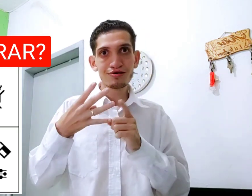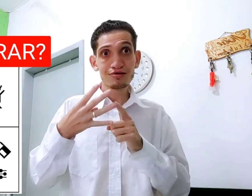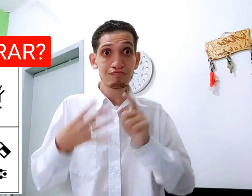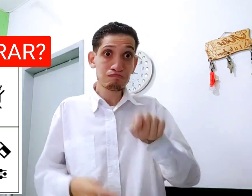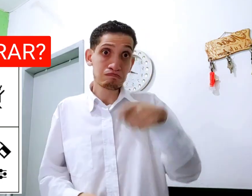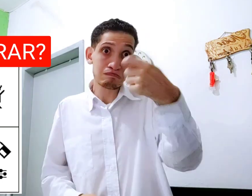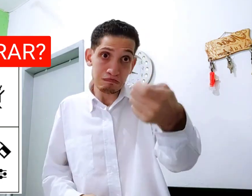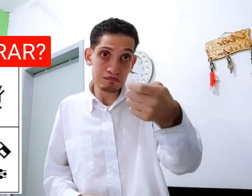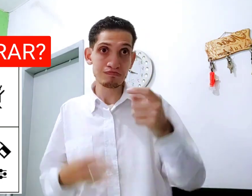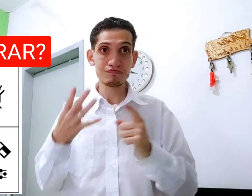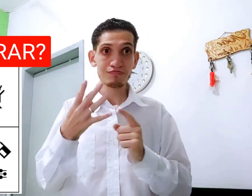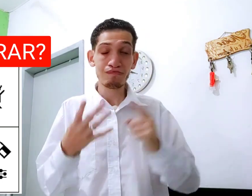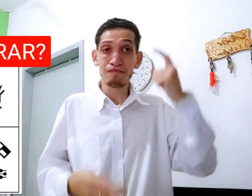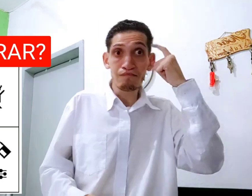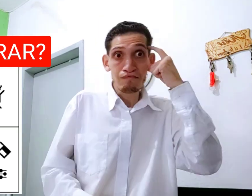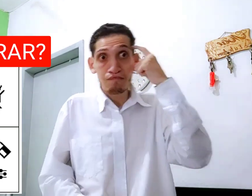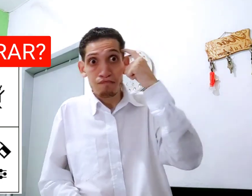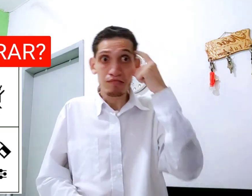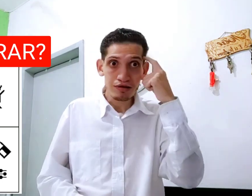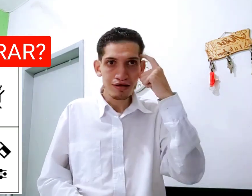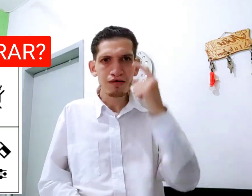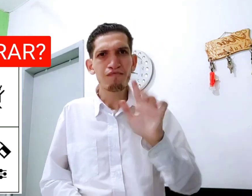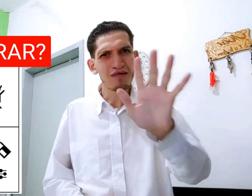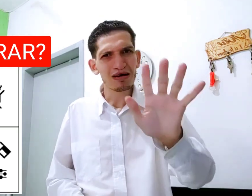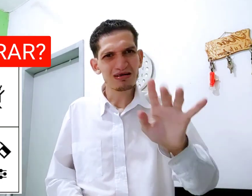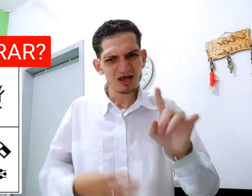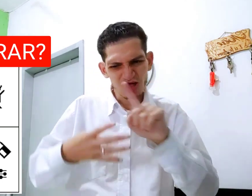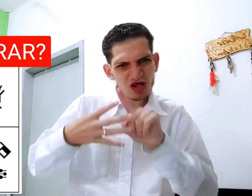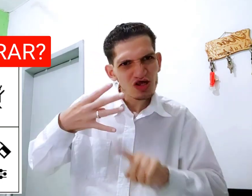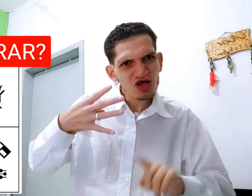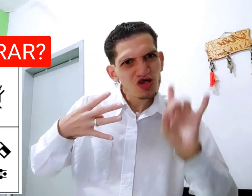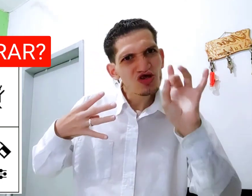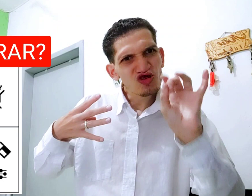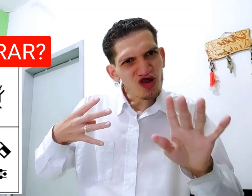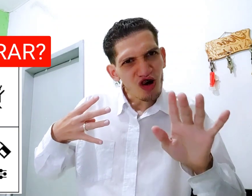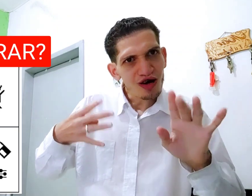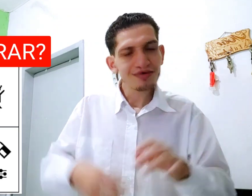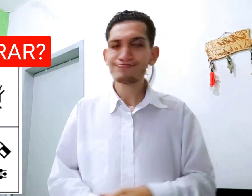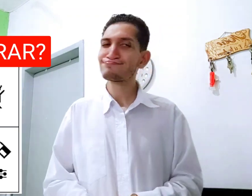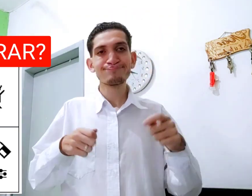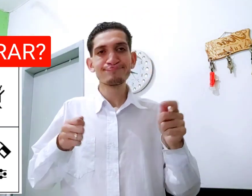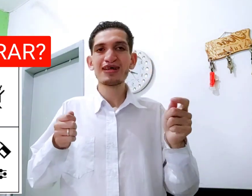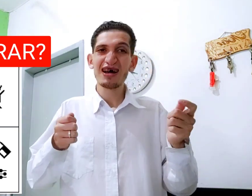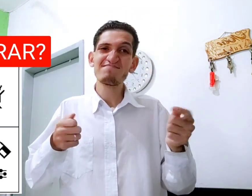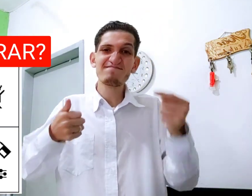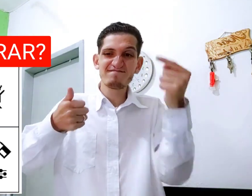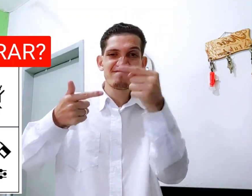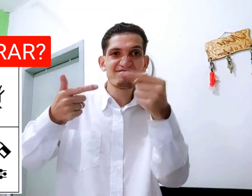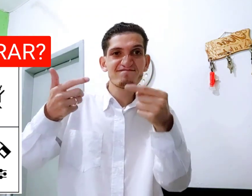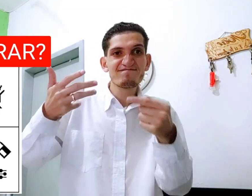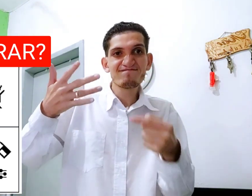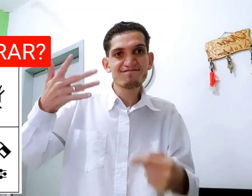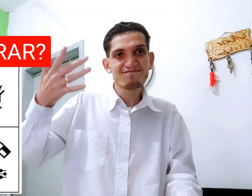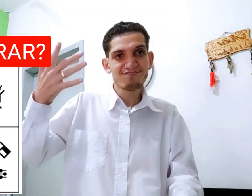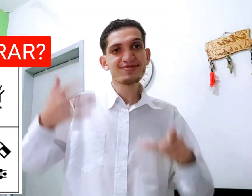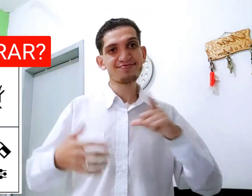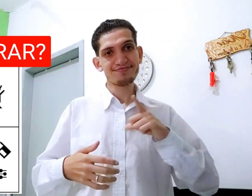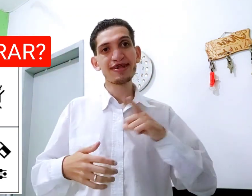é possível fazer sinal e perceber, e pensar. Não é só esses quatro, não, tem várias